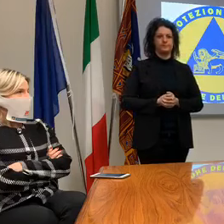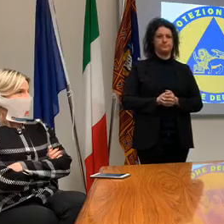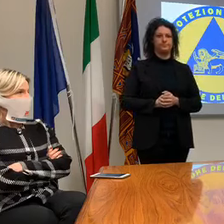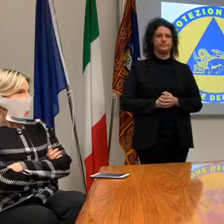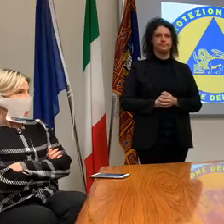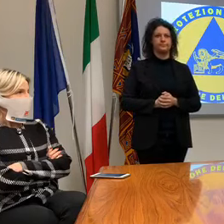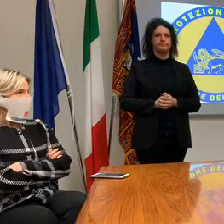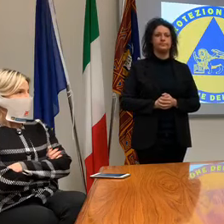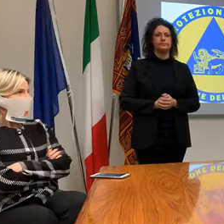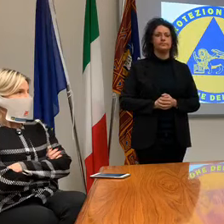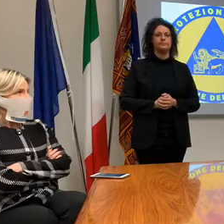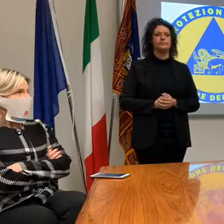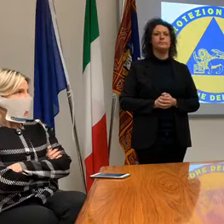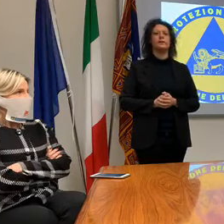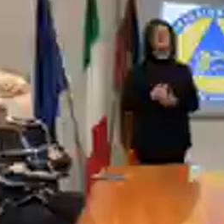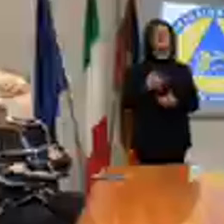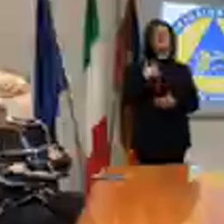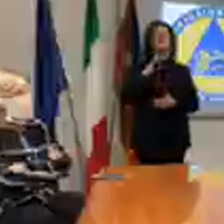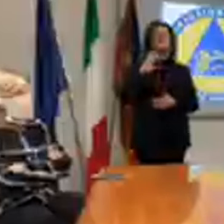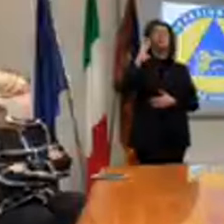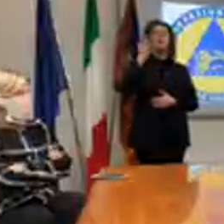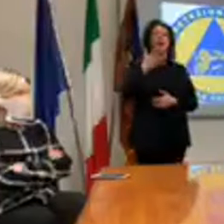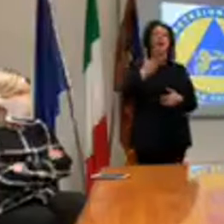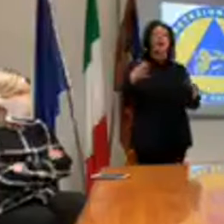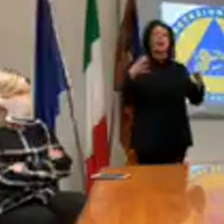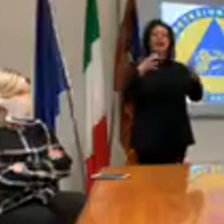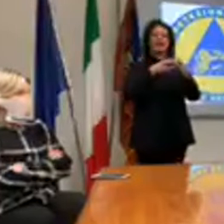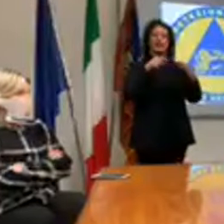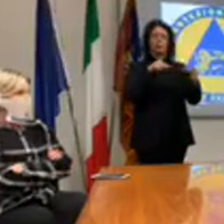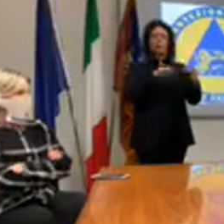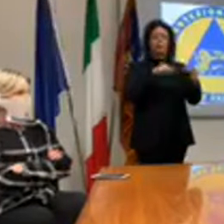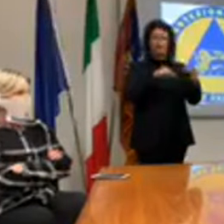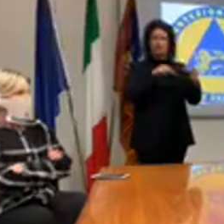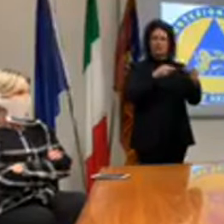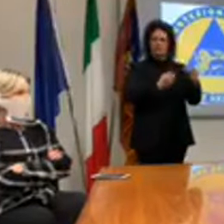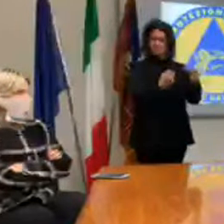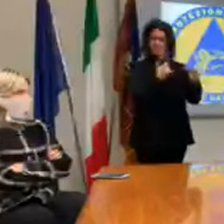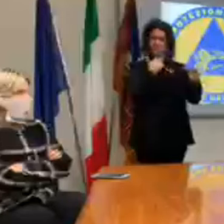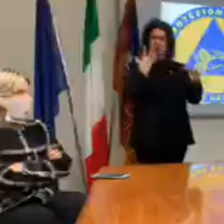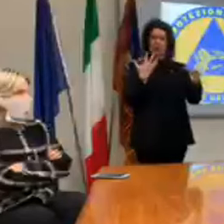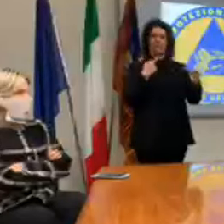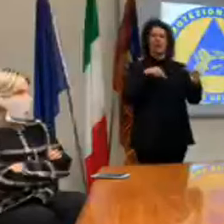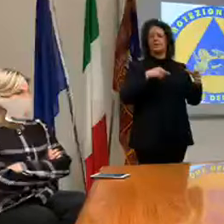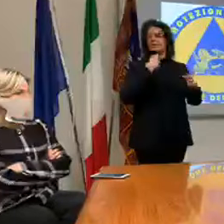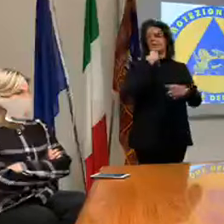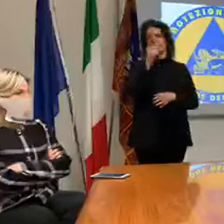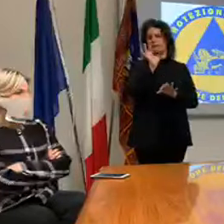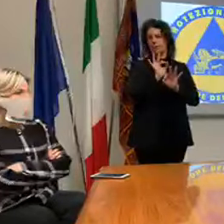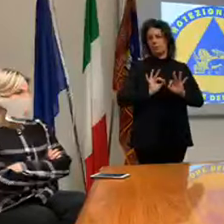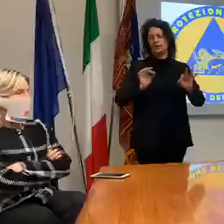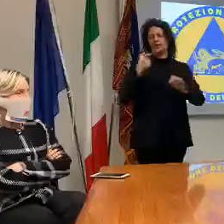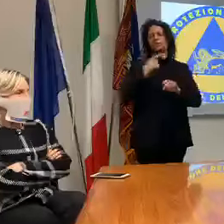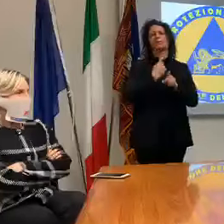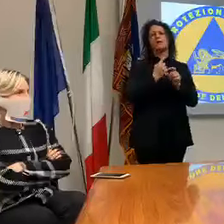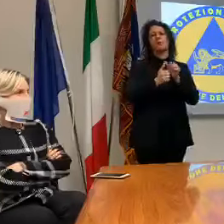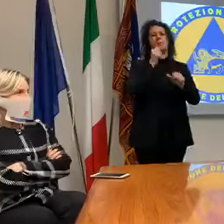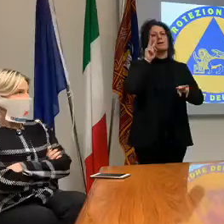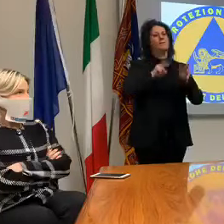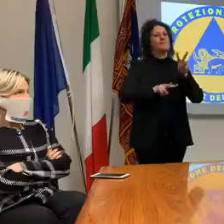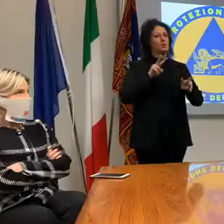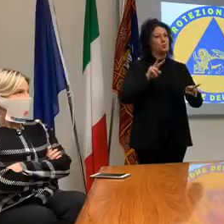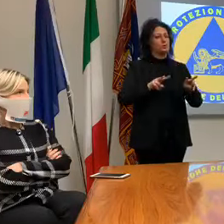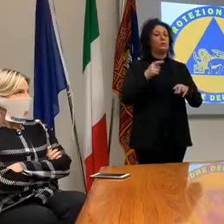non la cito per prudenza, nel senso che sta facendo una verifica legale, seria, importante, per un